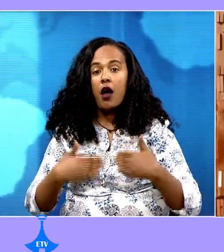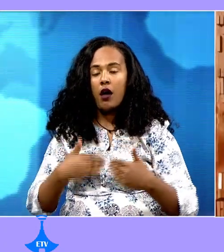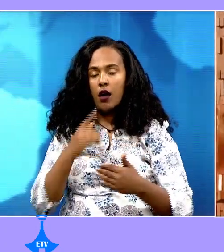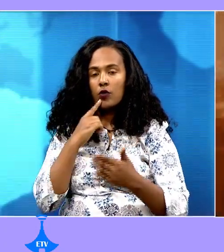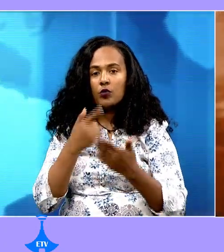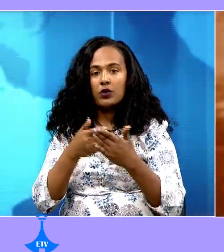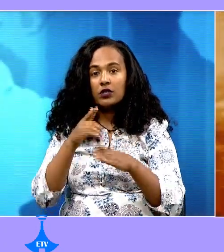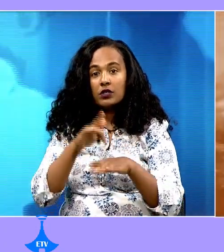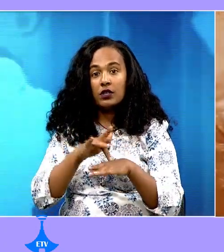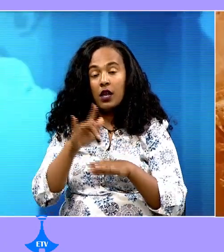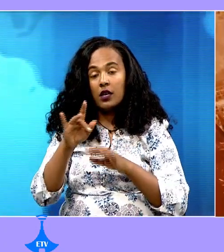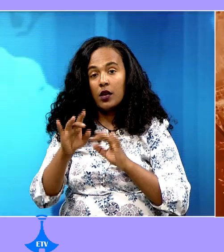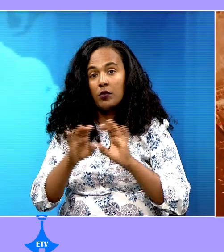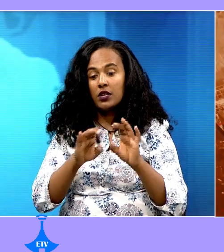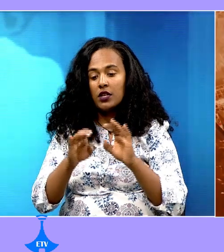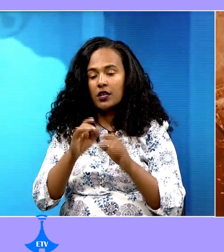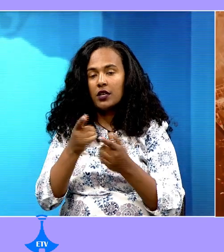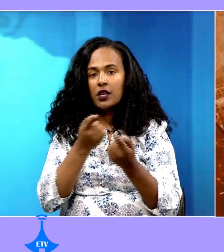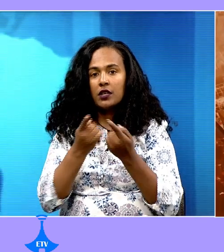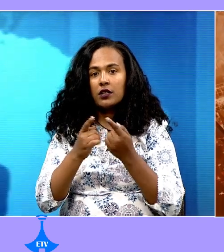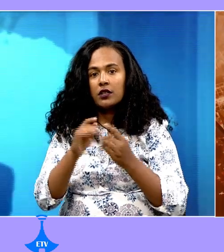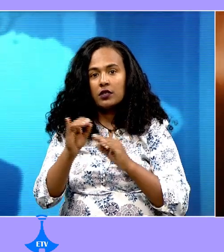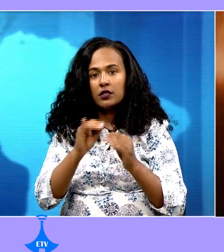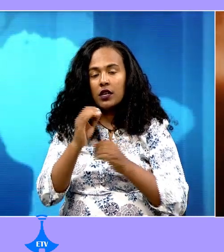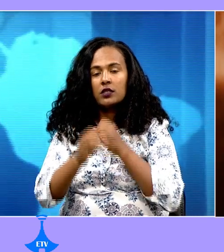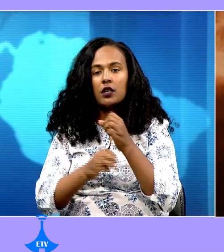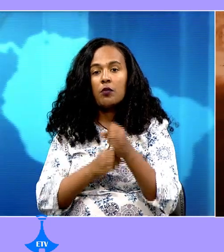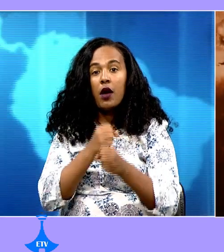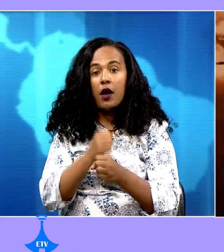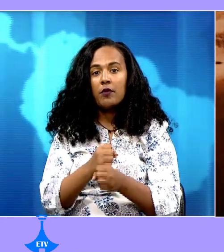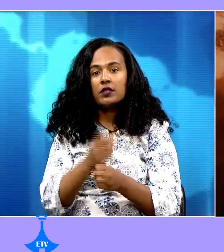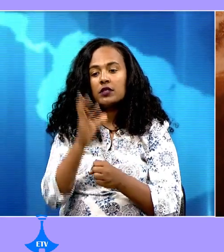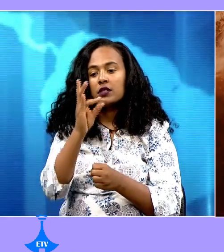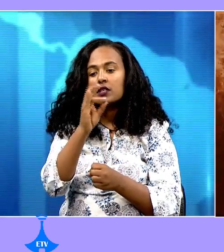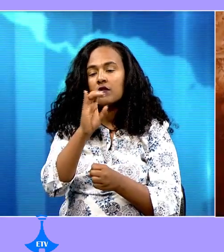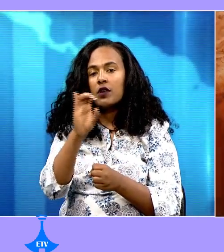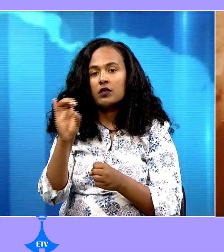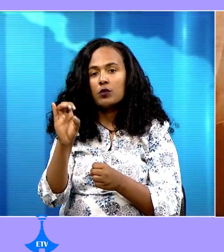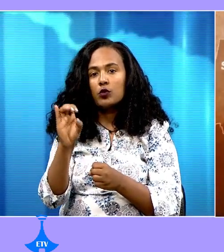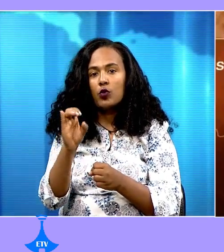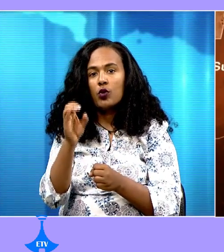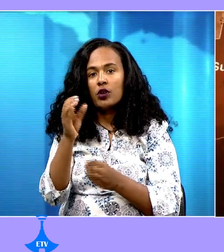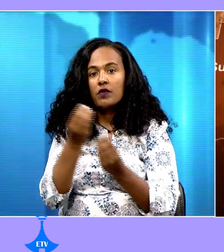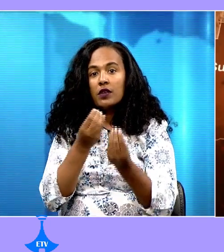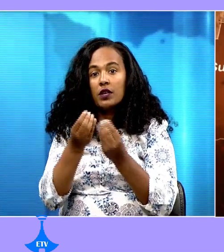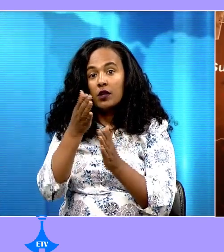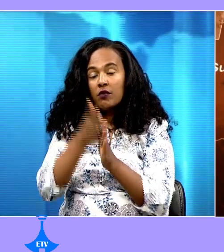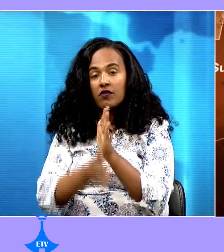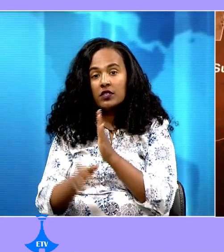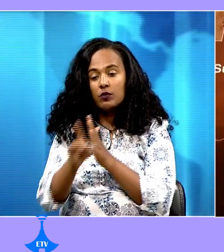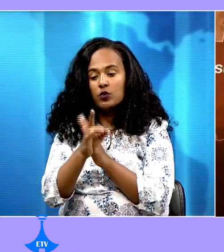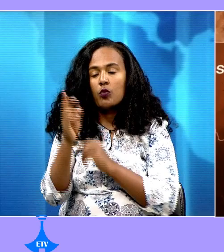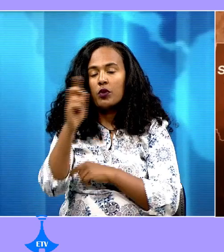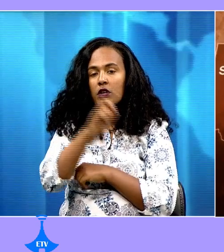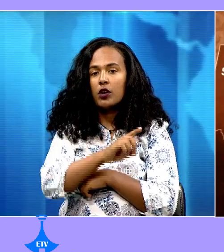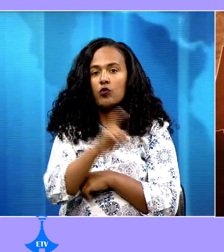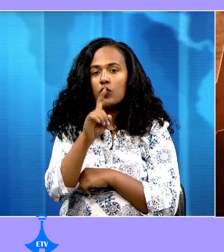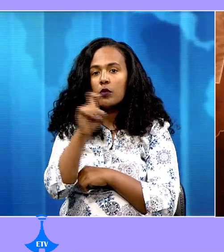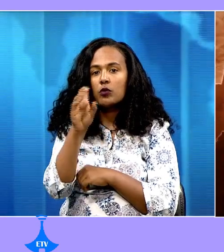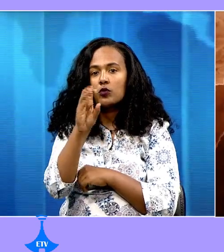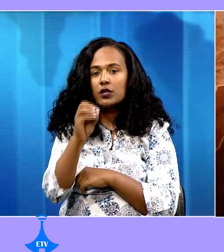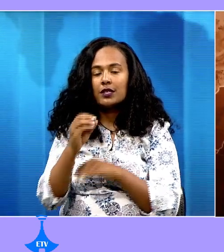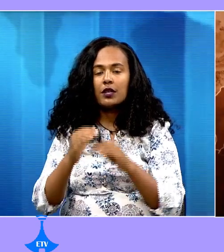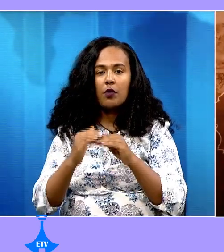ላይ በሚደረግ የንግድ እንቅስቃሴ በዓመት እስከ 700 ቢሊዮን ዶላር ግብይት የሚፈጸም ሲሆን በየቀኑ ከ160 በላይ በዓመት